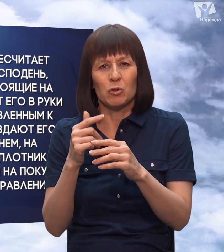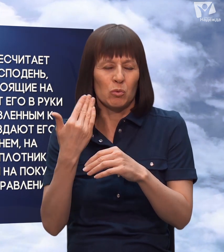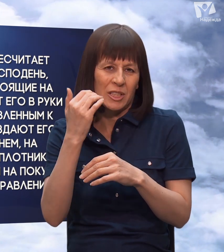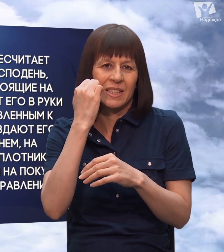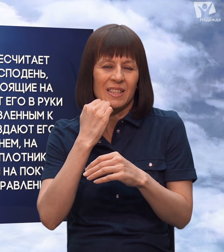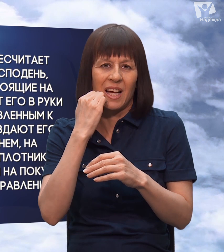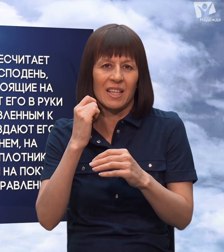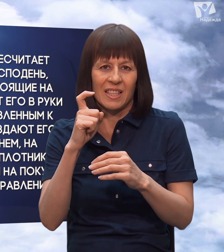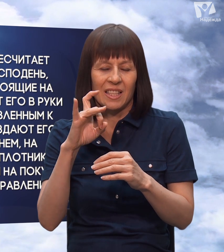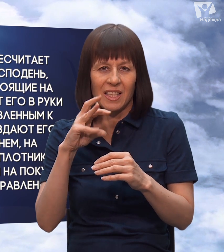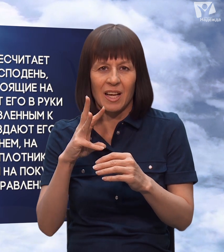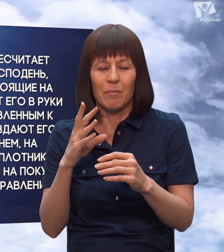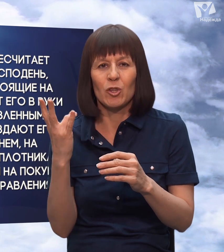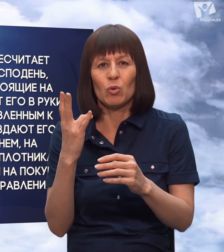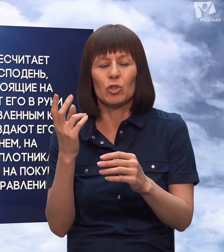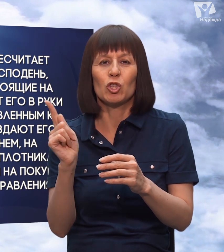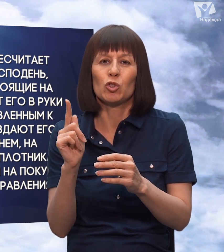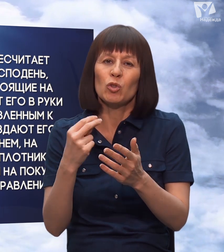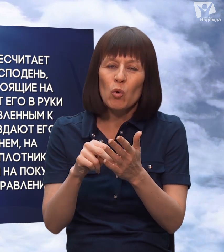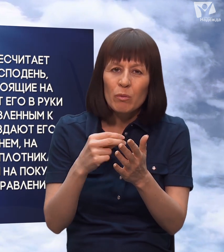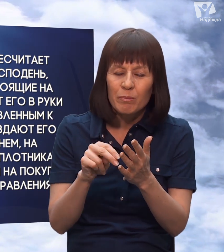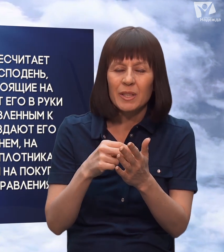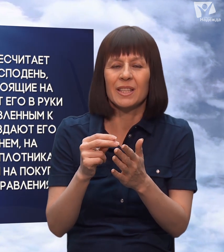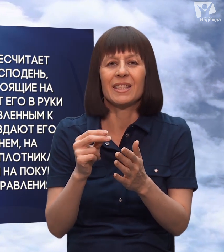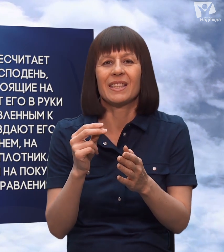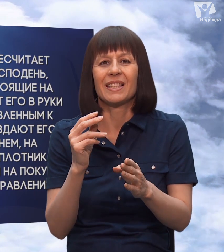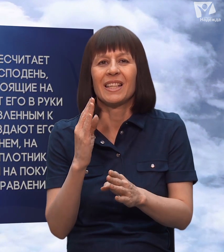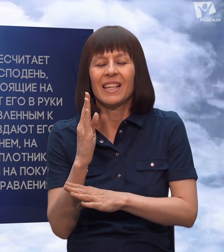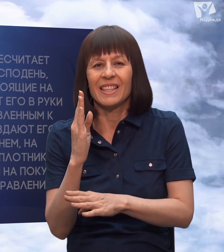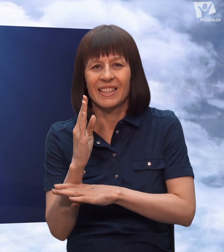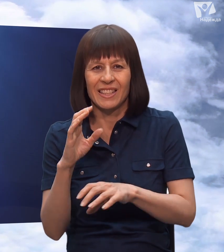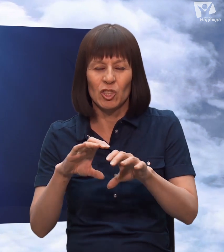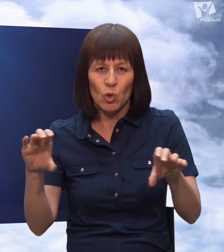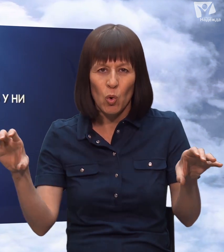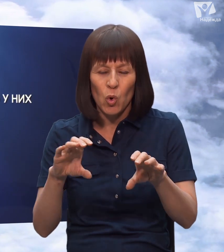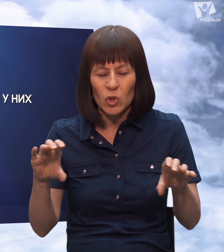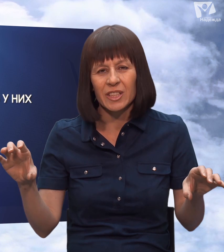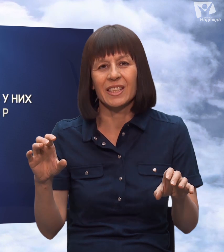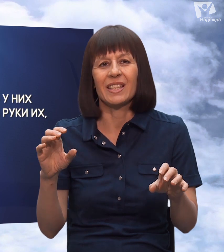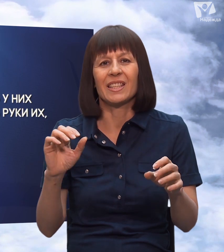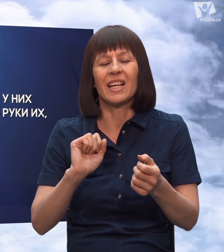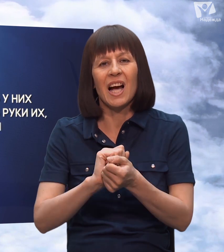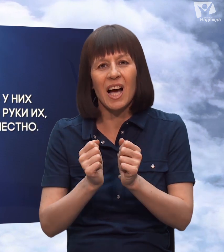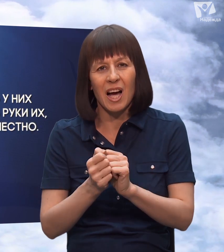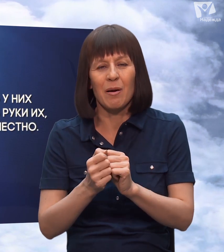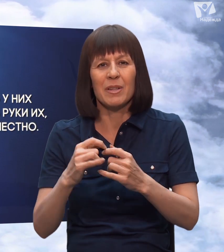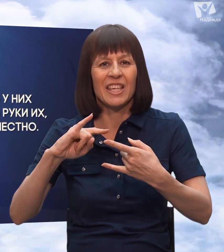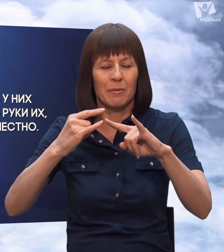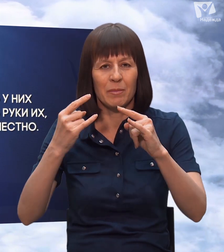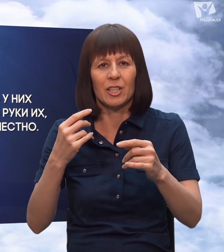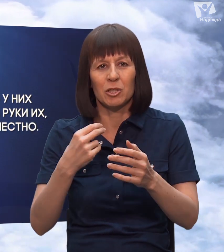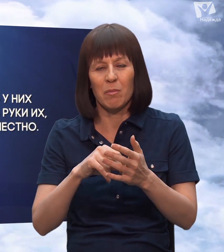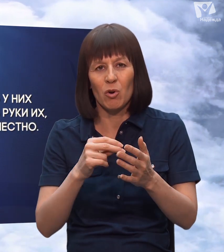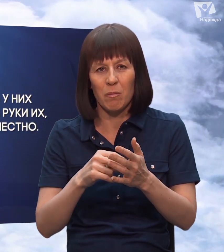стен и на покупку гиреев и тесаных камней или исправление дома впрочем